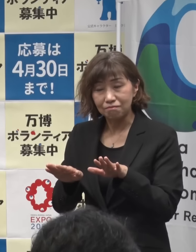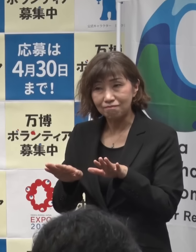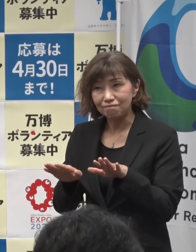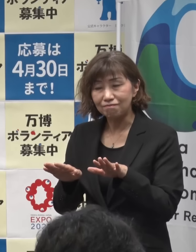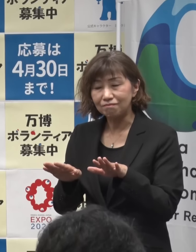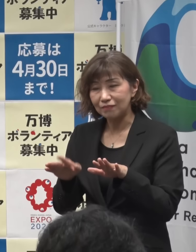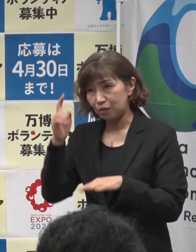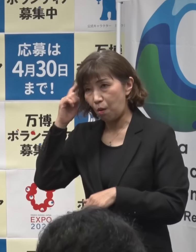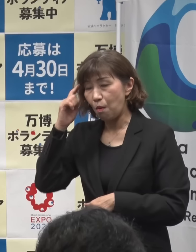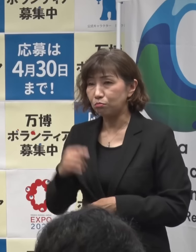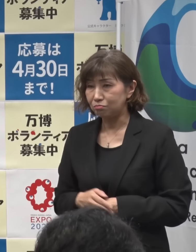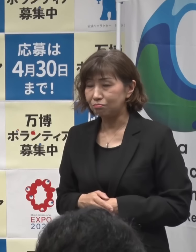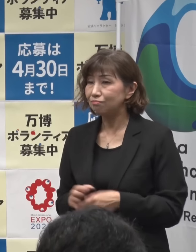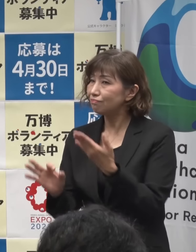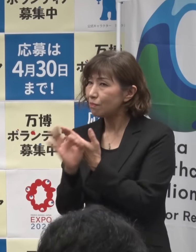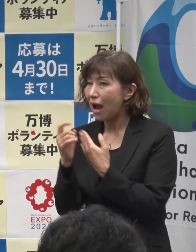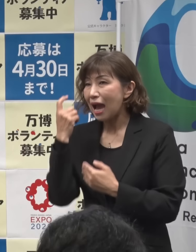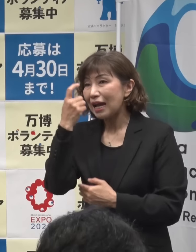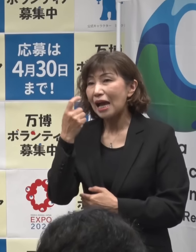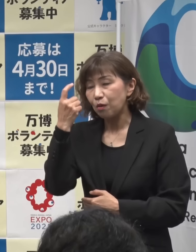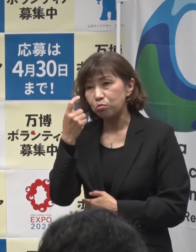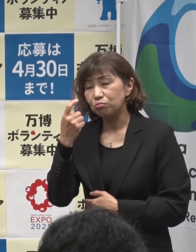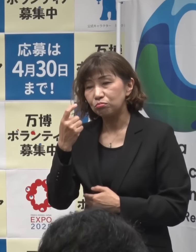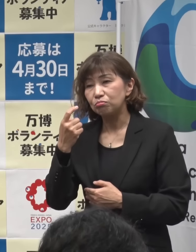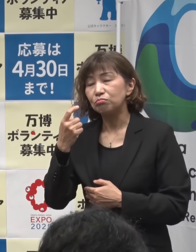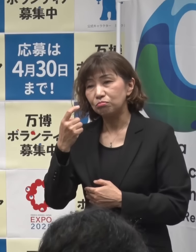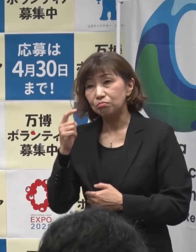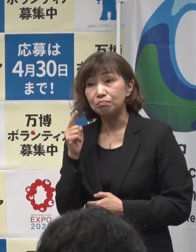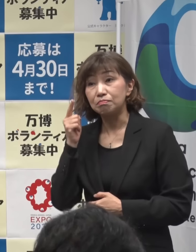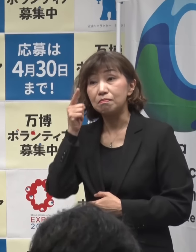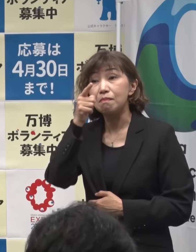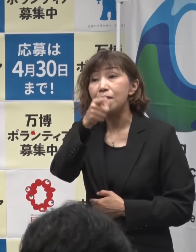。海外にやはり行っても例えば外国人の